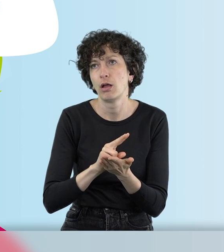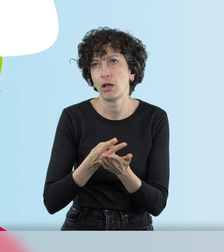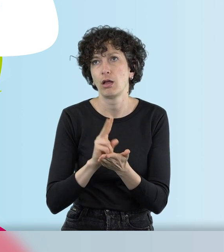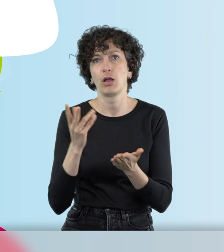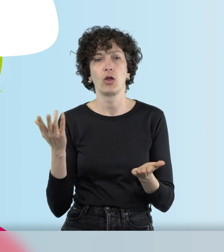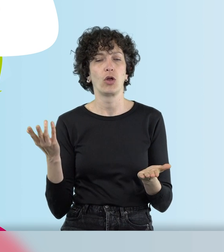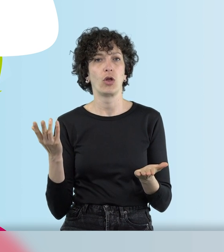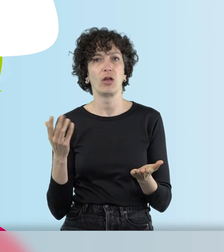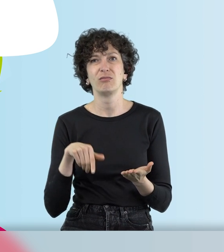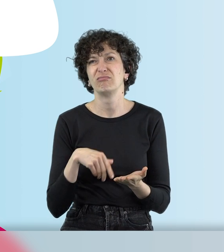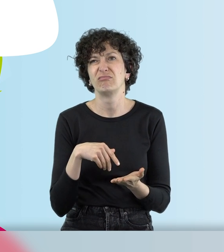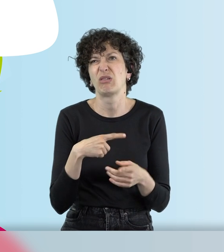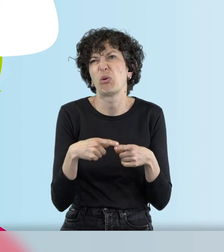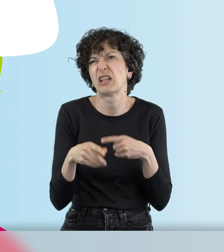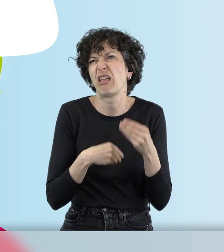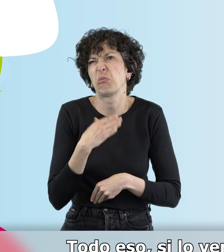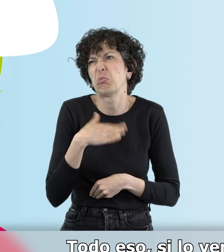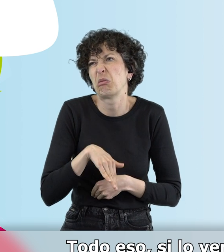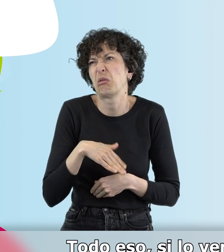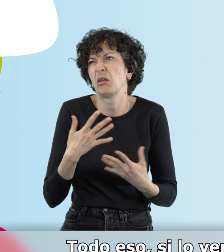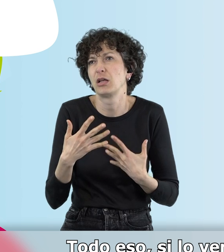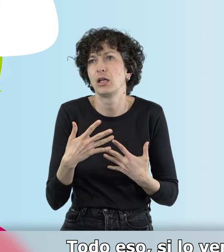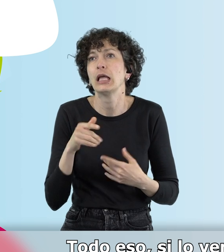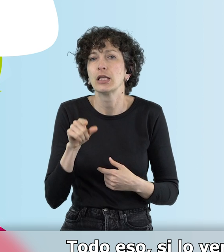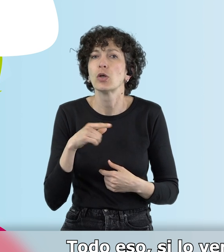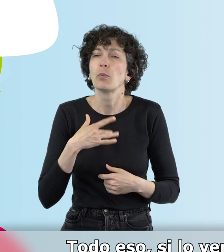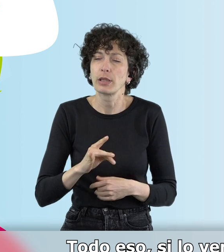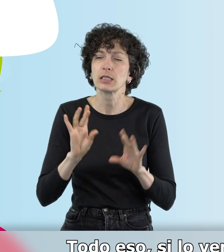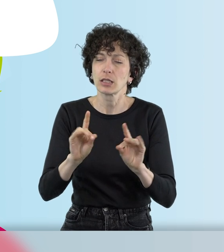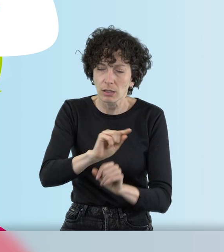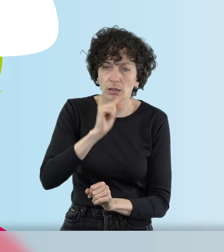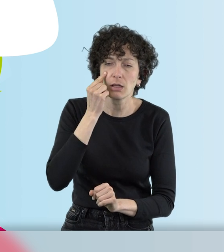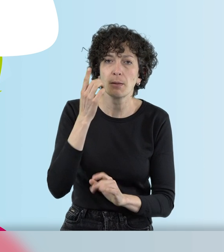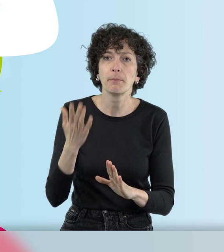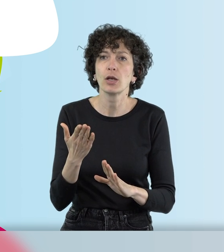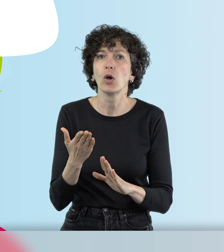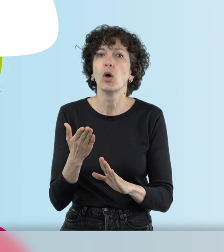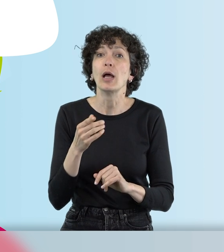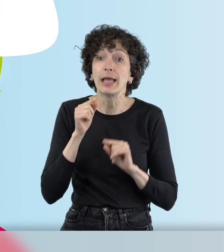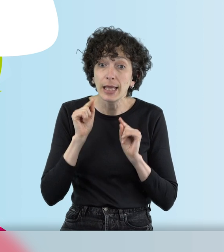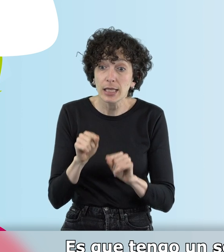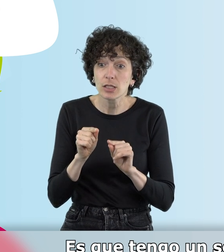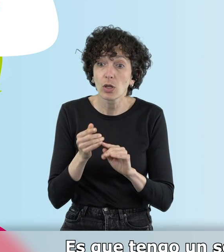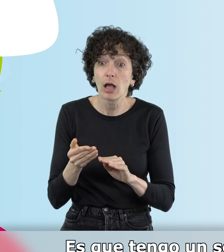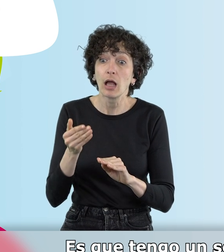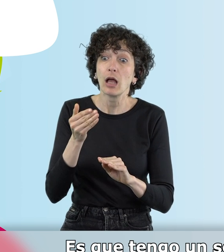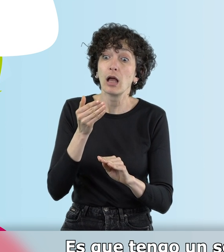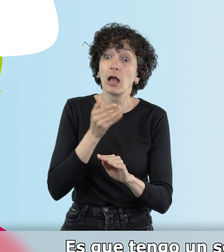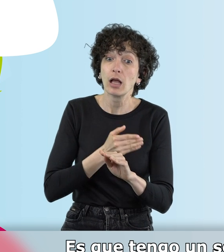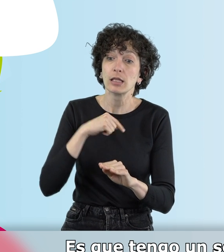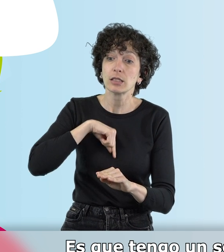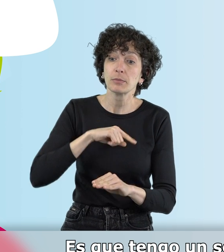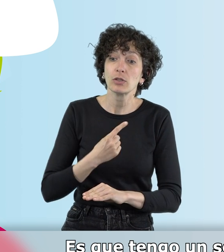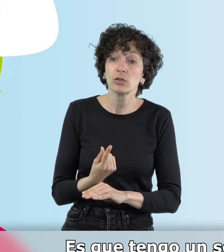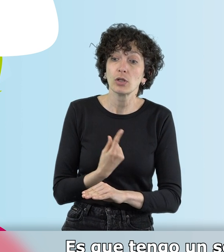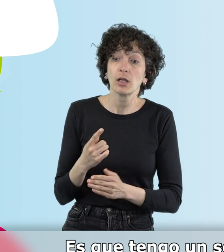insomnio, parece que no tengo ganas de hacer nada. Todo eso igual si lo verbalizamos y lo identificamos, pero nos cuesta identificar es que tengo un